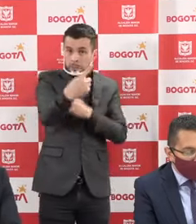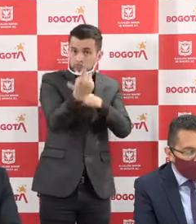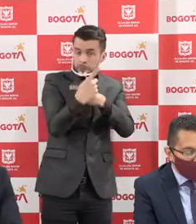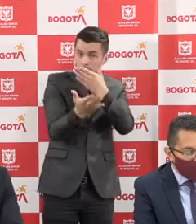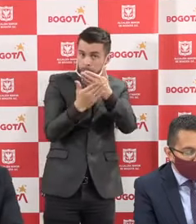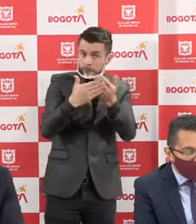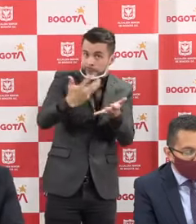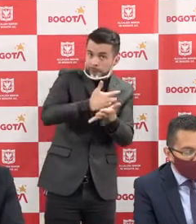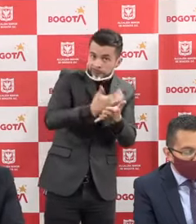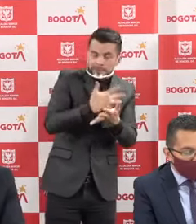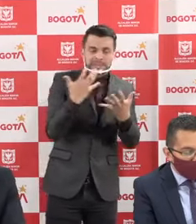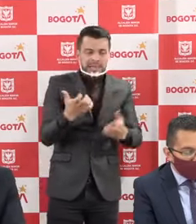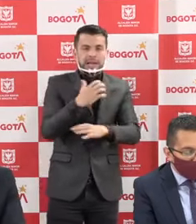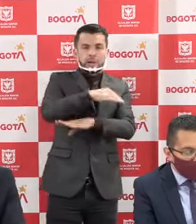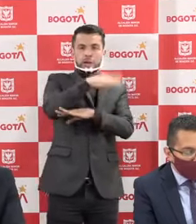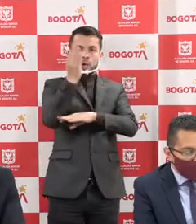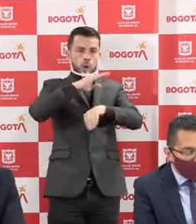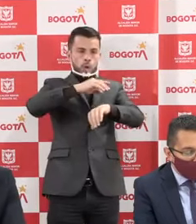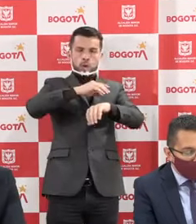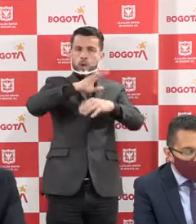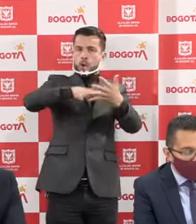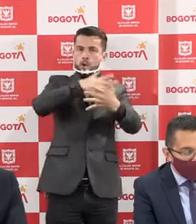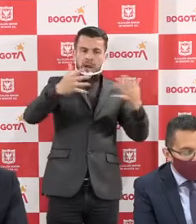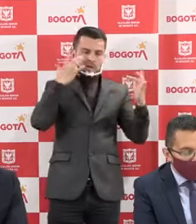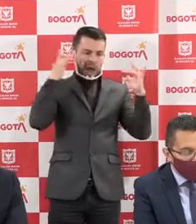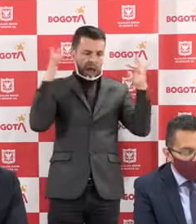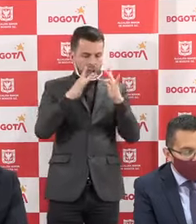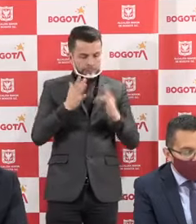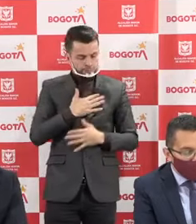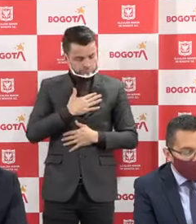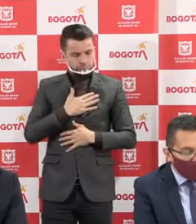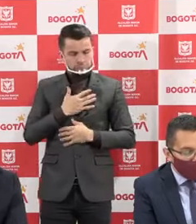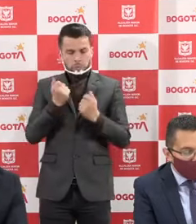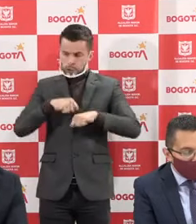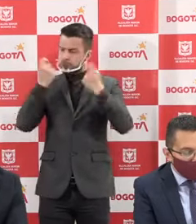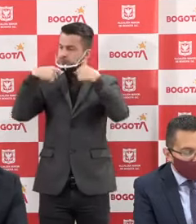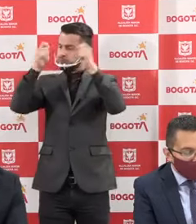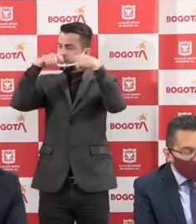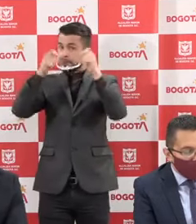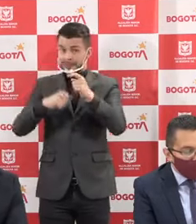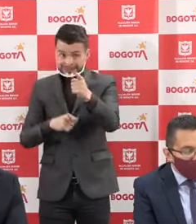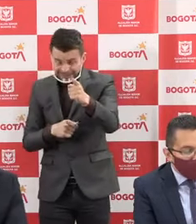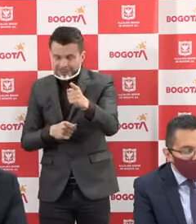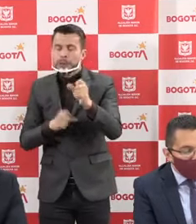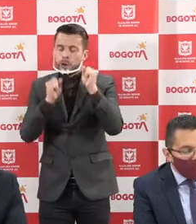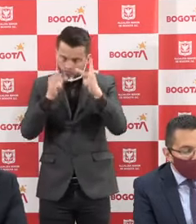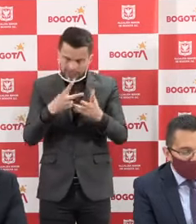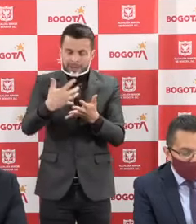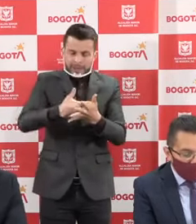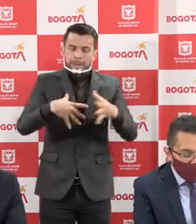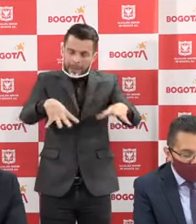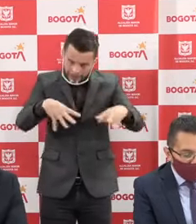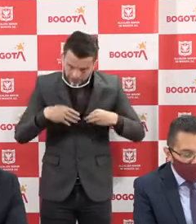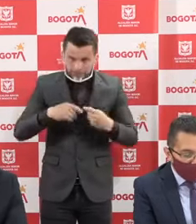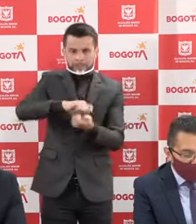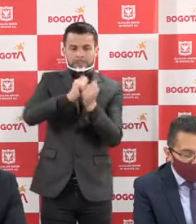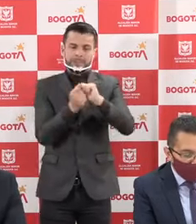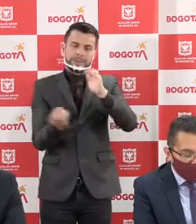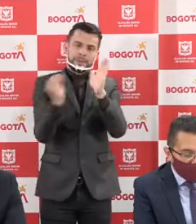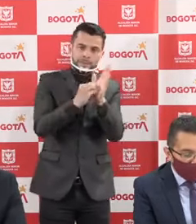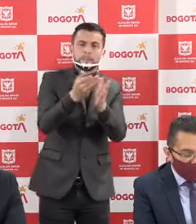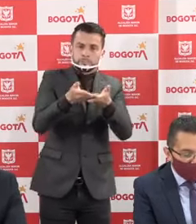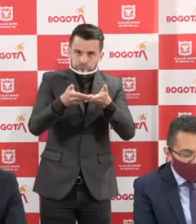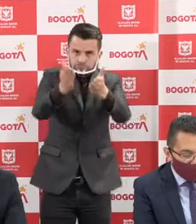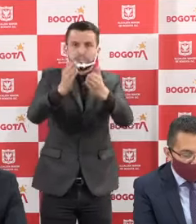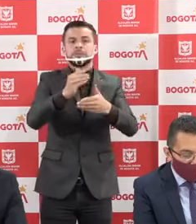conceder a sus necesidades y buscamos en todo momento que esta actividad que es fundamental para la economía bogotá para generar empleo y también